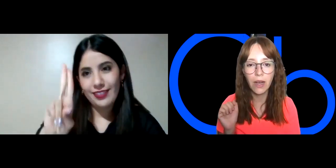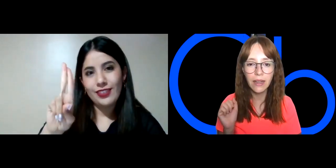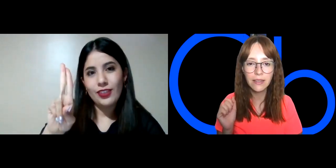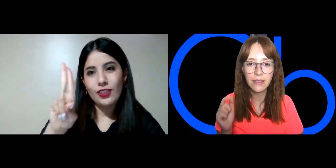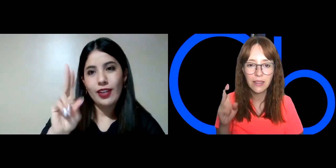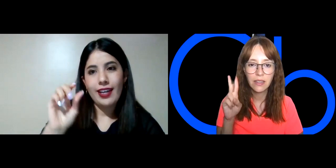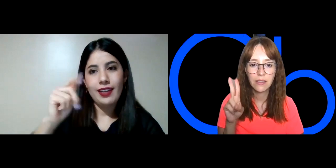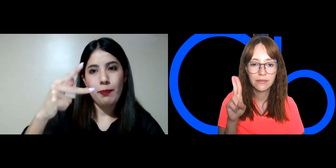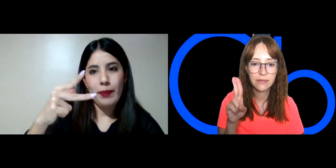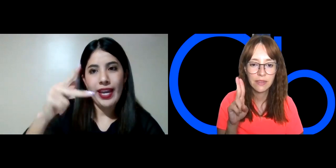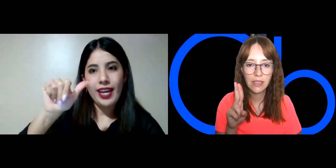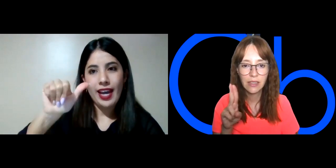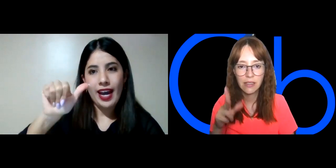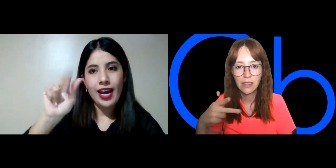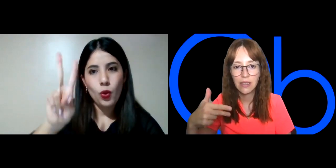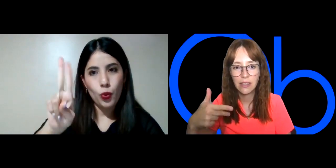Pau. Ajá.